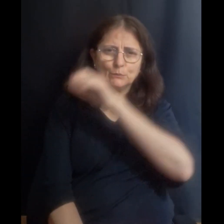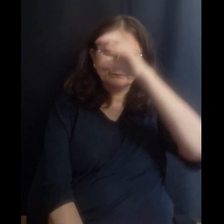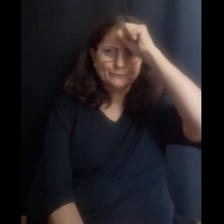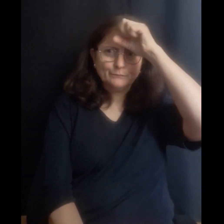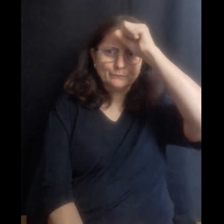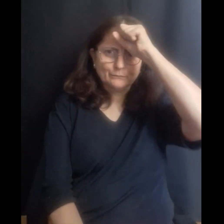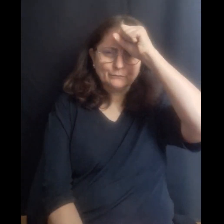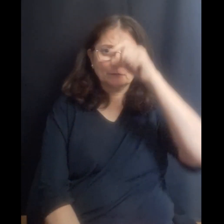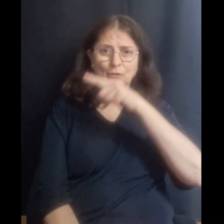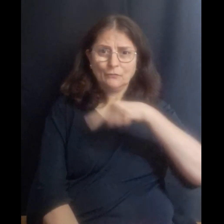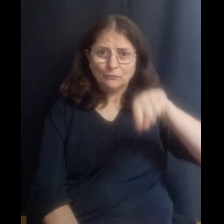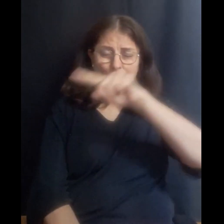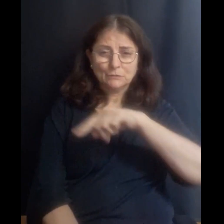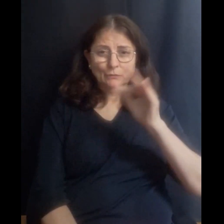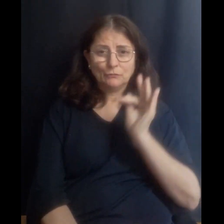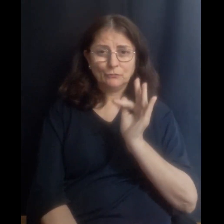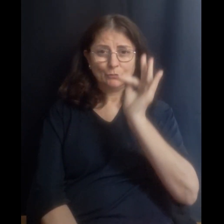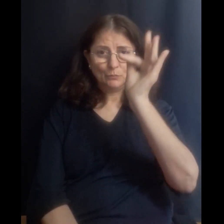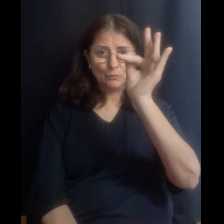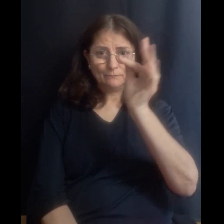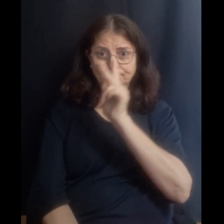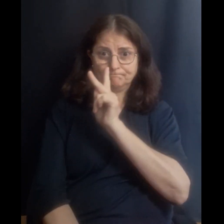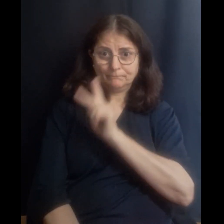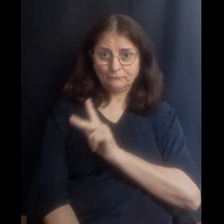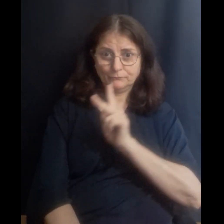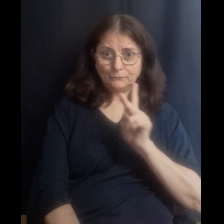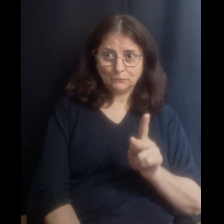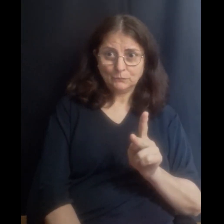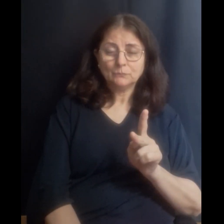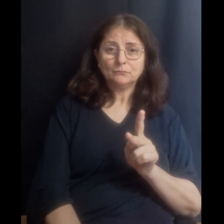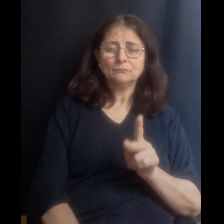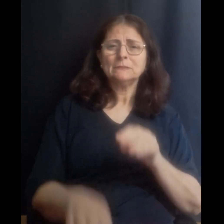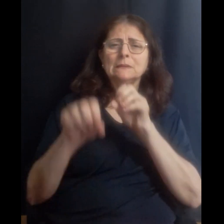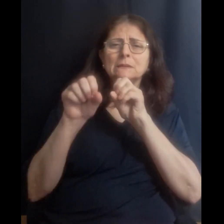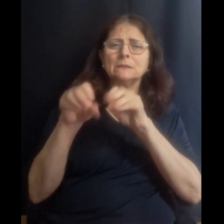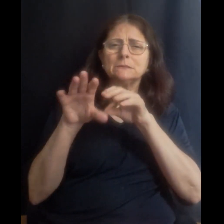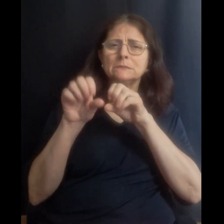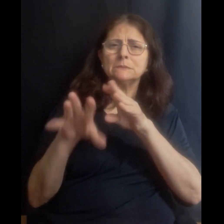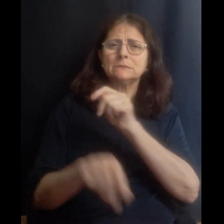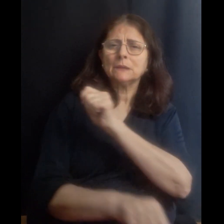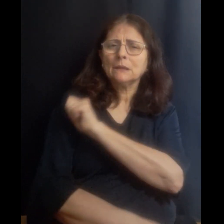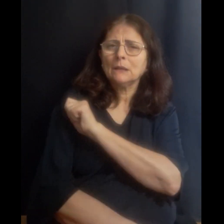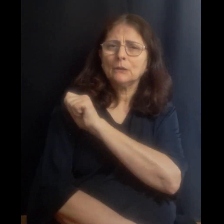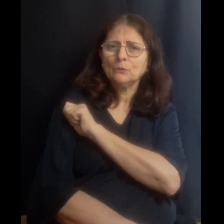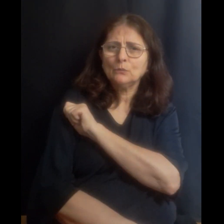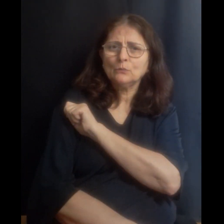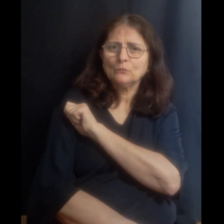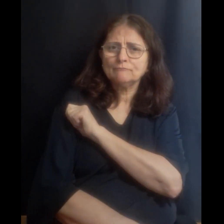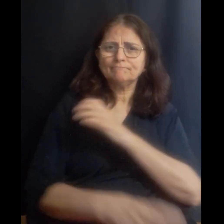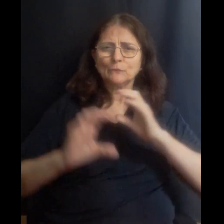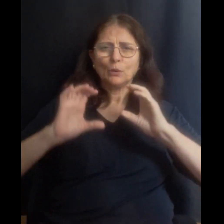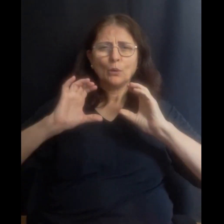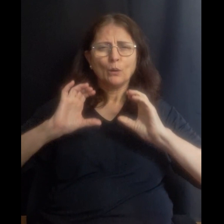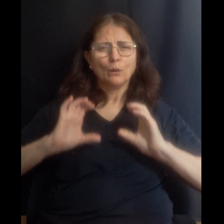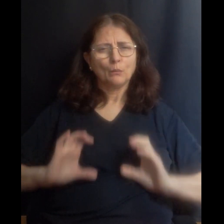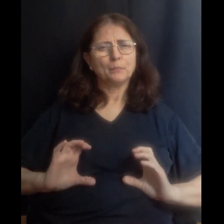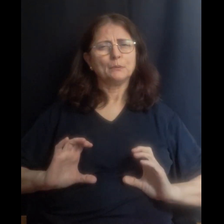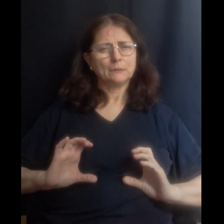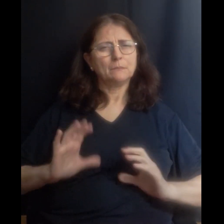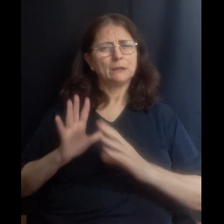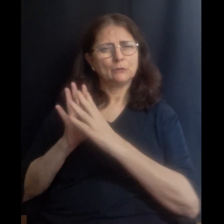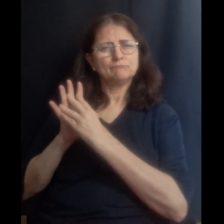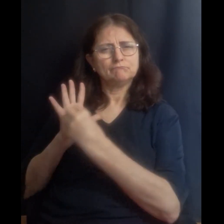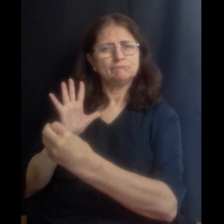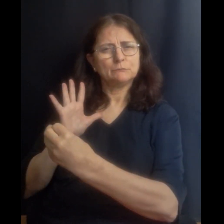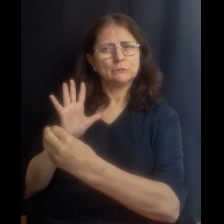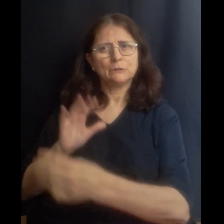aprendizes: quando vocês estiverem na posição de mestre, ensine seus discípulos por meio de